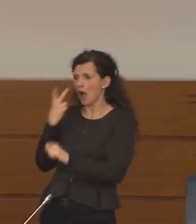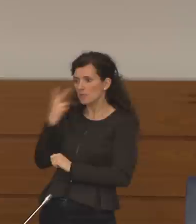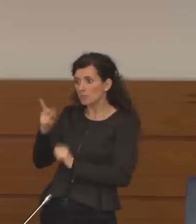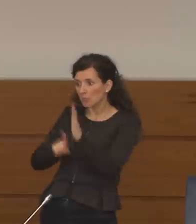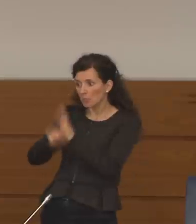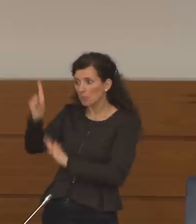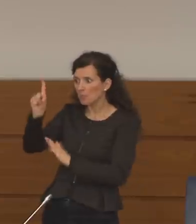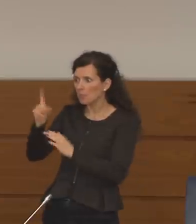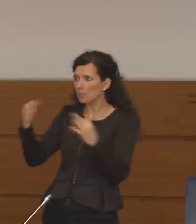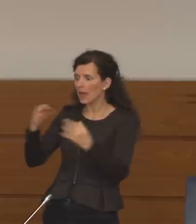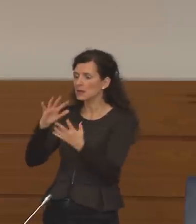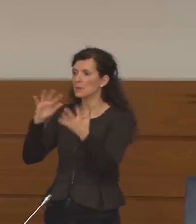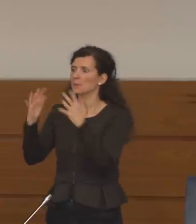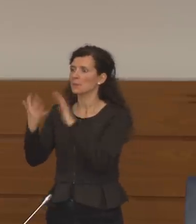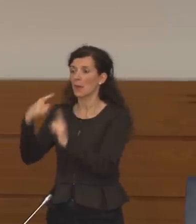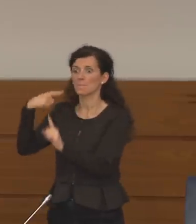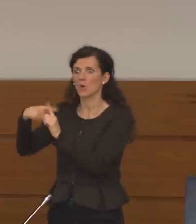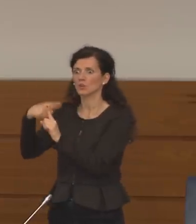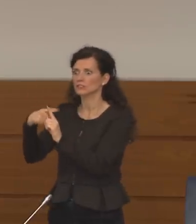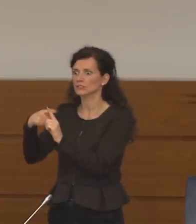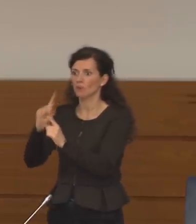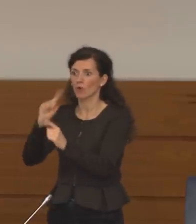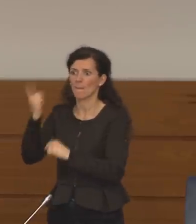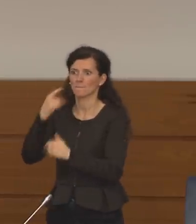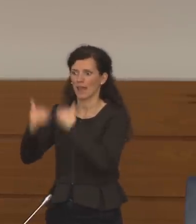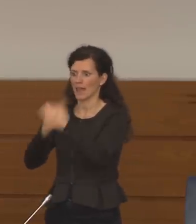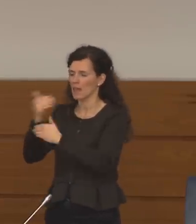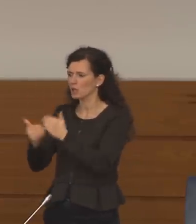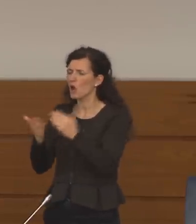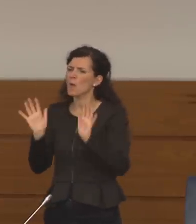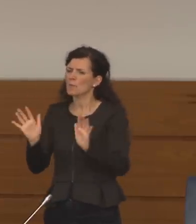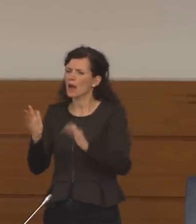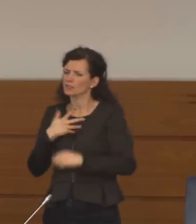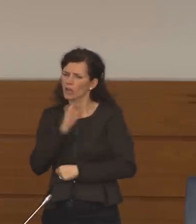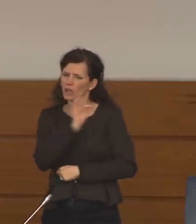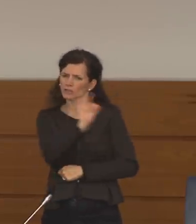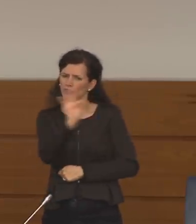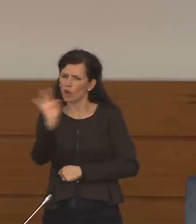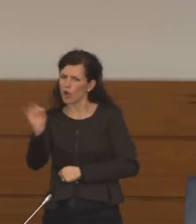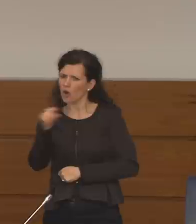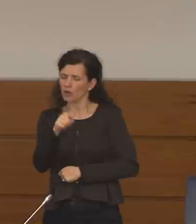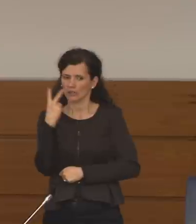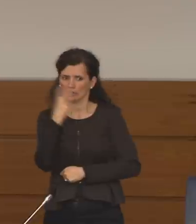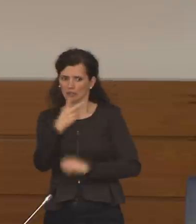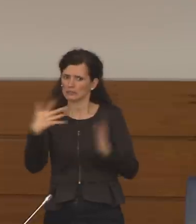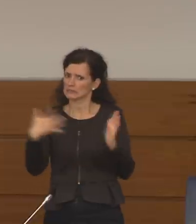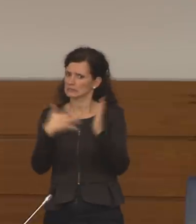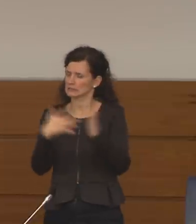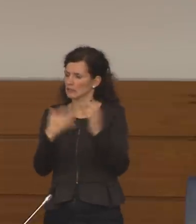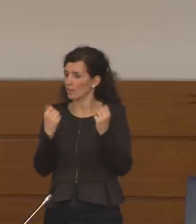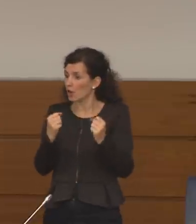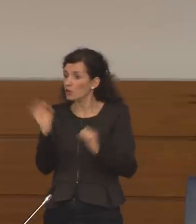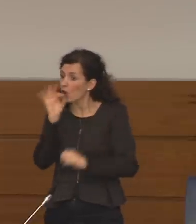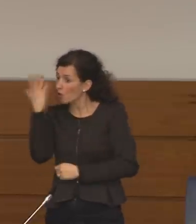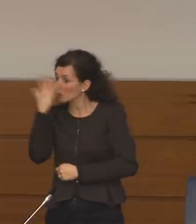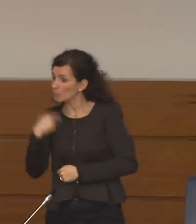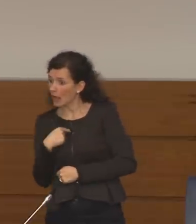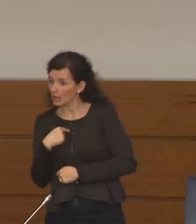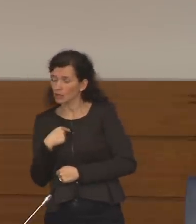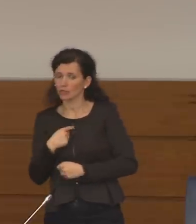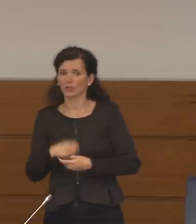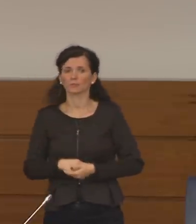ma in alcune zone e in alcune in ampie immagino zone c'è ancora una forte criticità o mi sbaglio